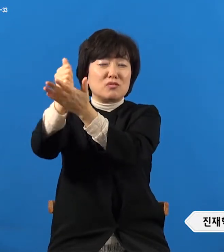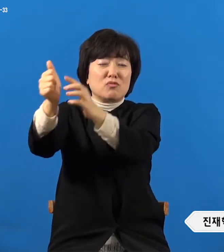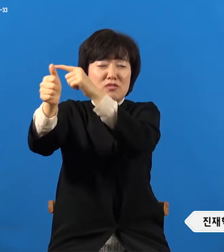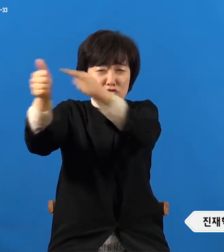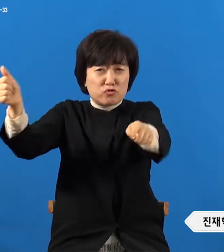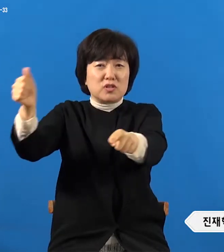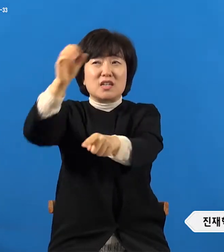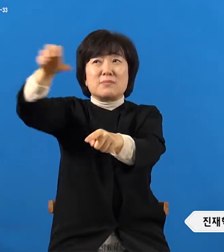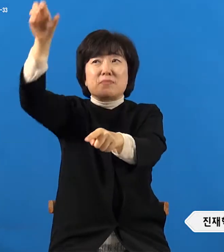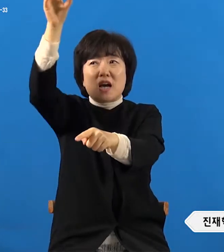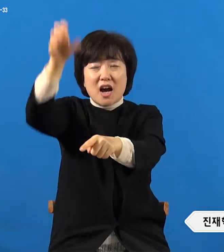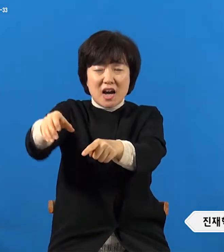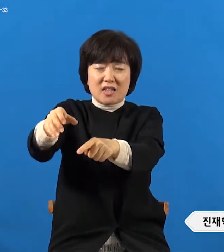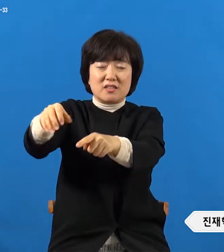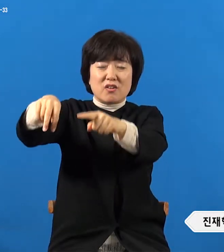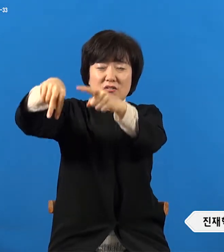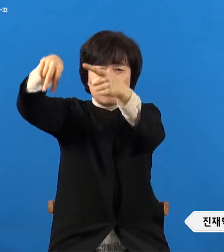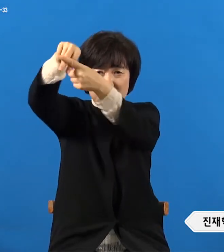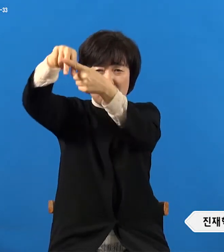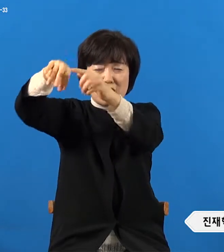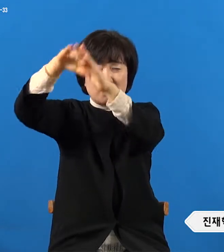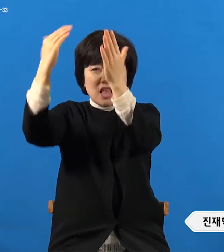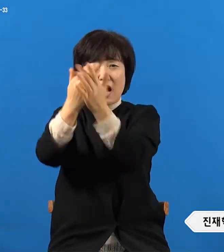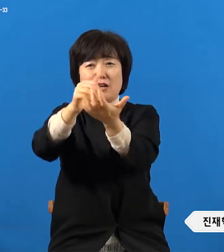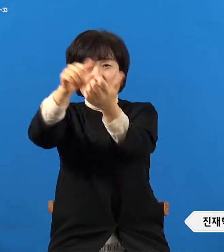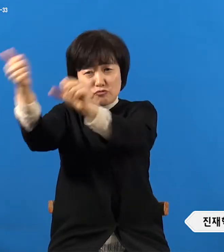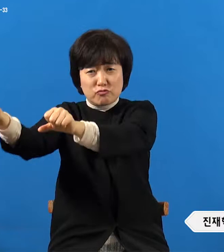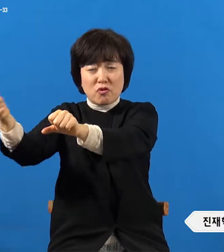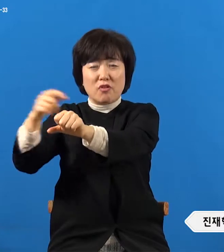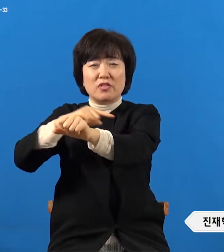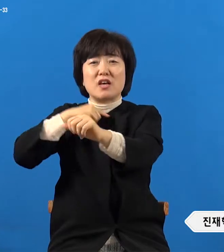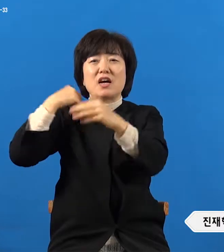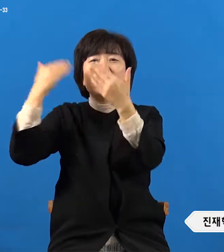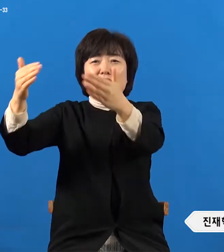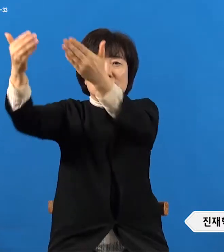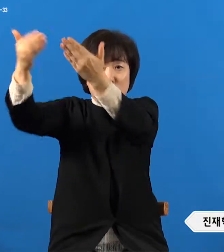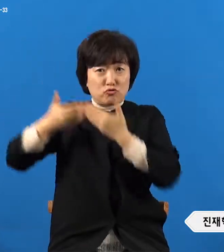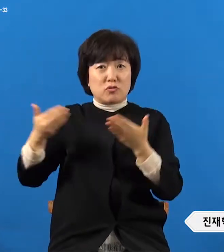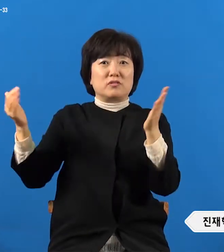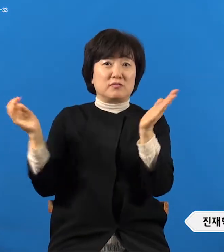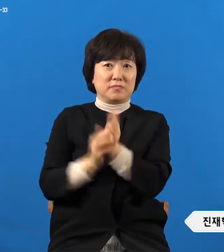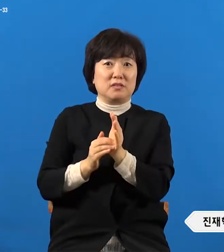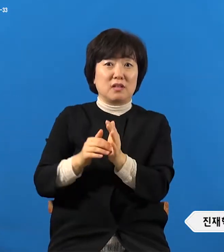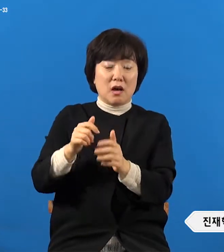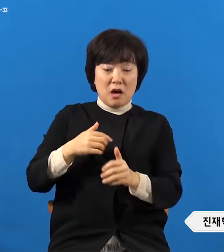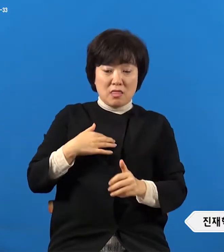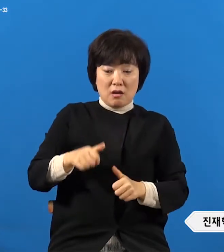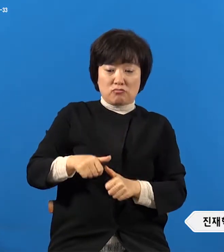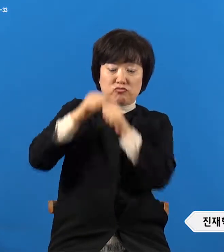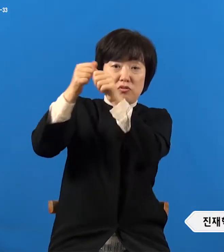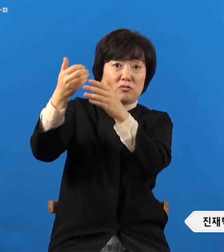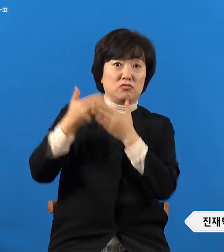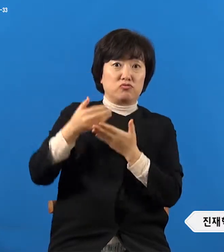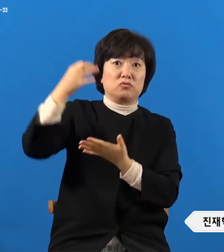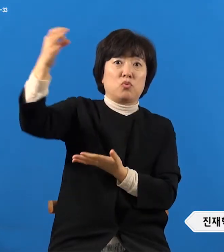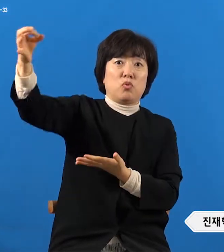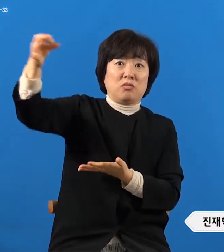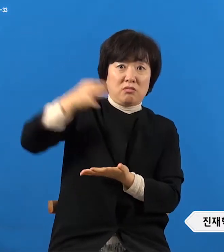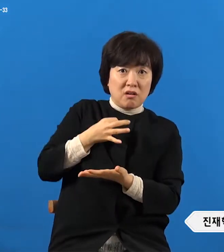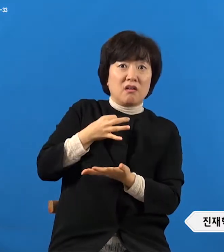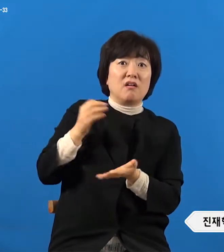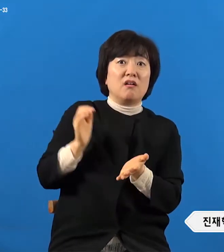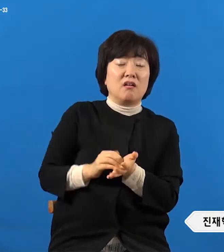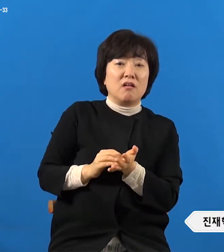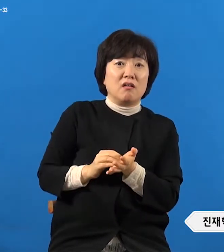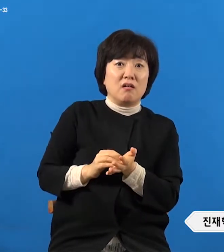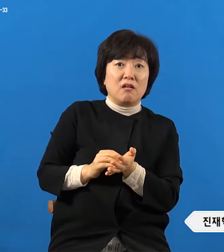다 흘리시고 우리를 향해 주셨습니다. 구원의 비용을 생각한다면 그리스도의